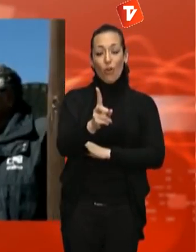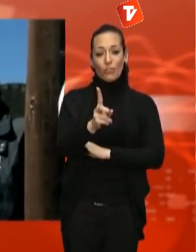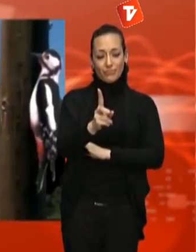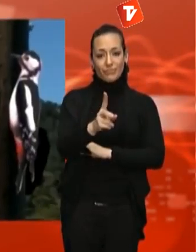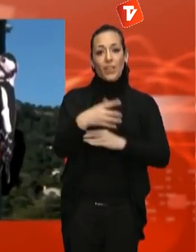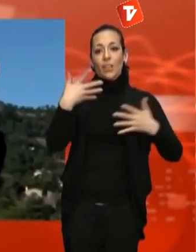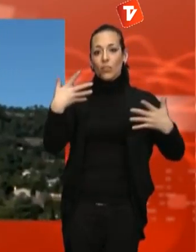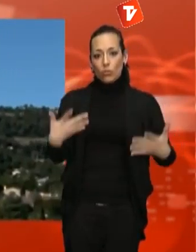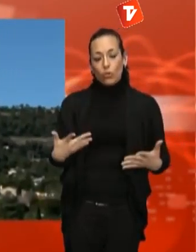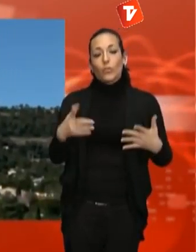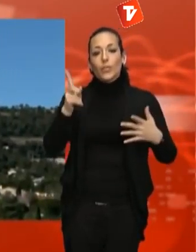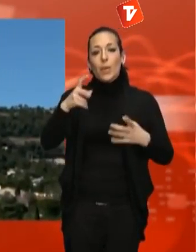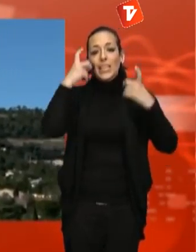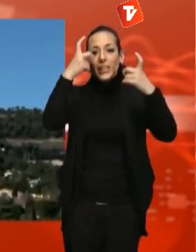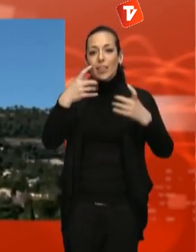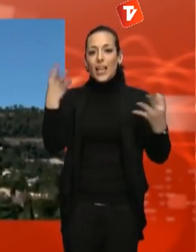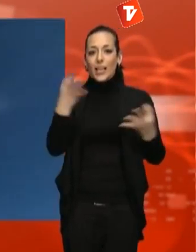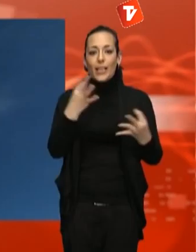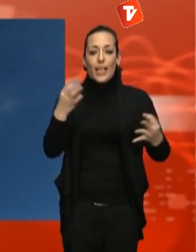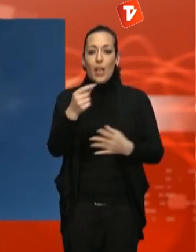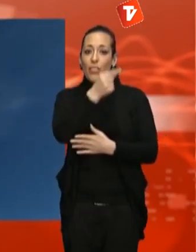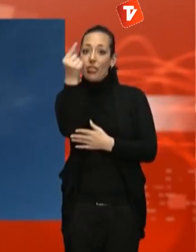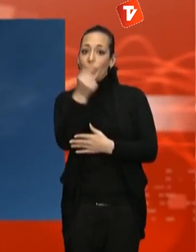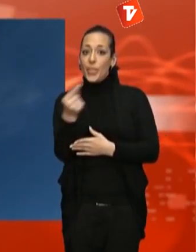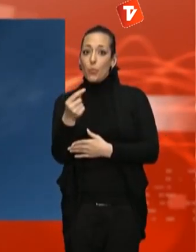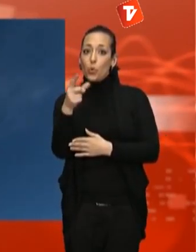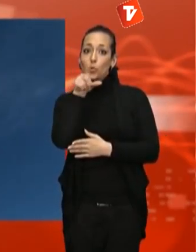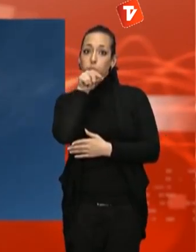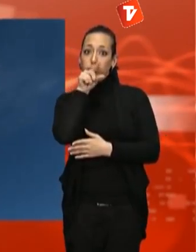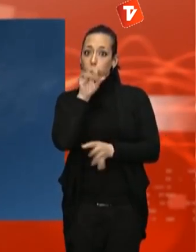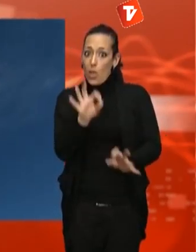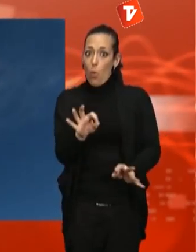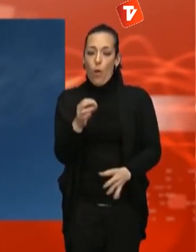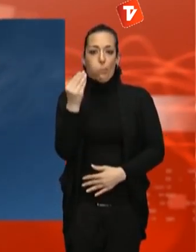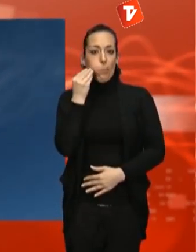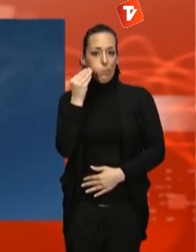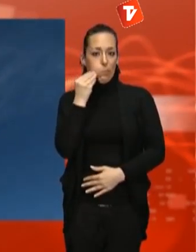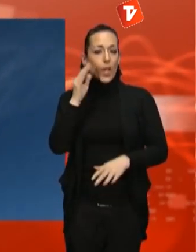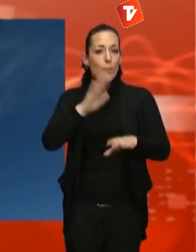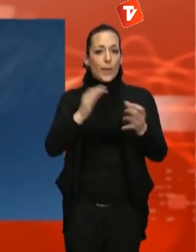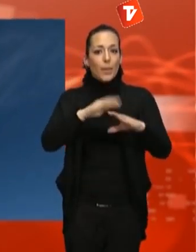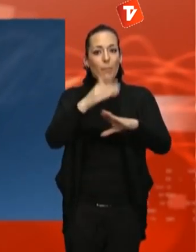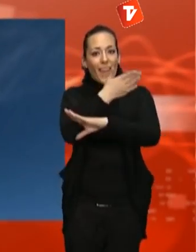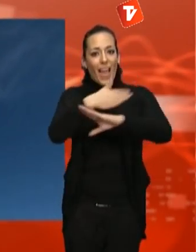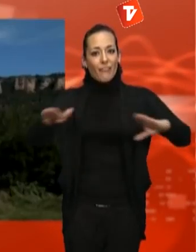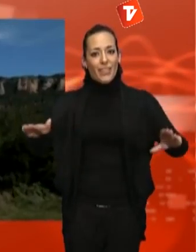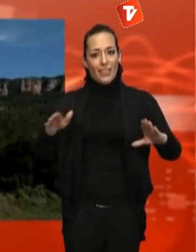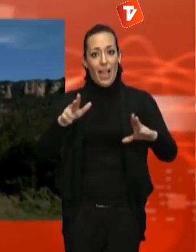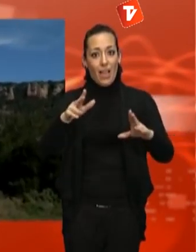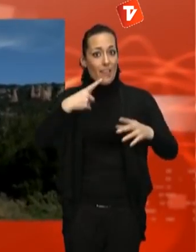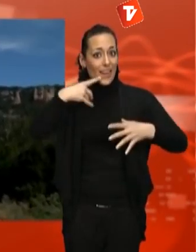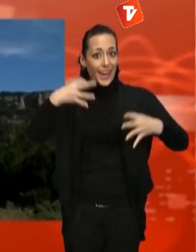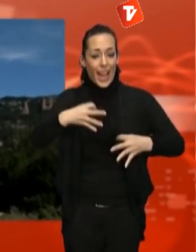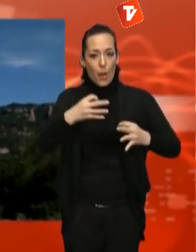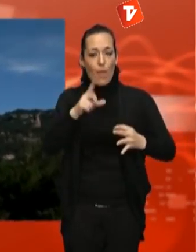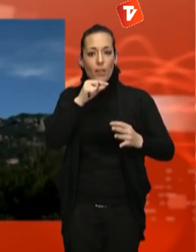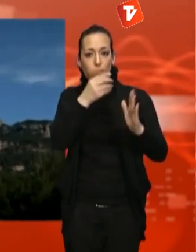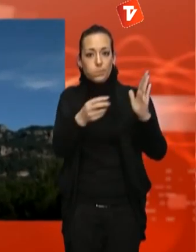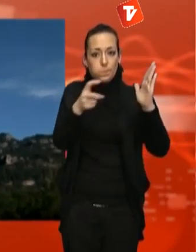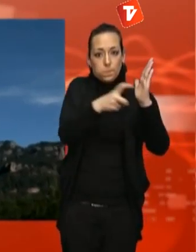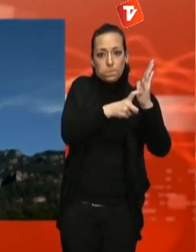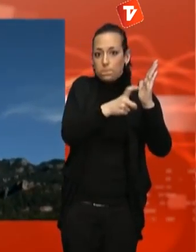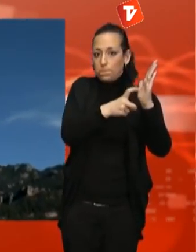'aquesta manera no s'instal·lin a la nova estructura. també s'han posat suports i elements per reduir l'electrocució d'animals i